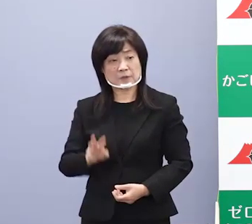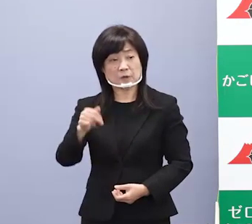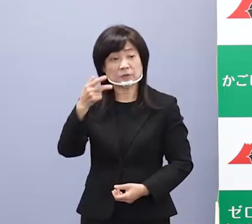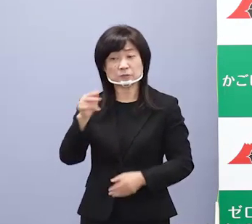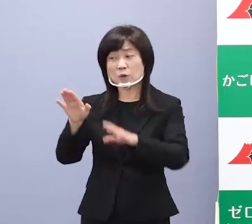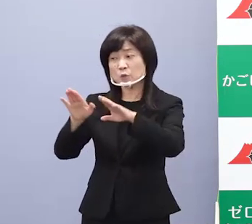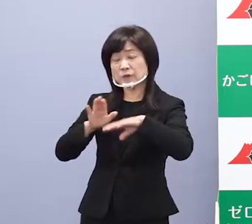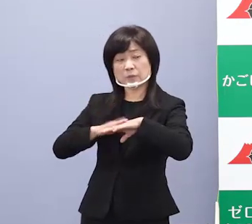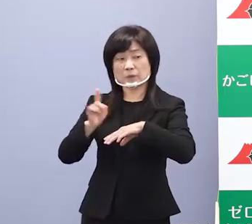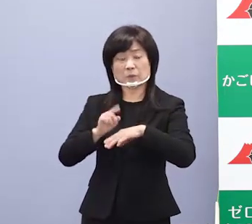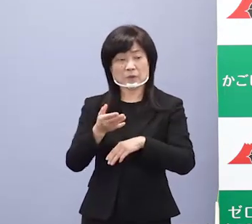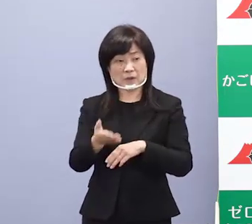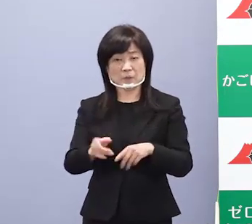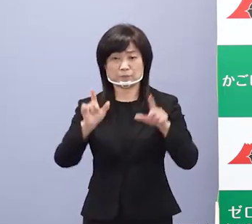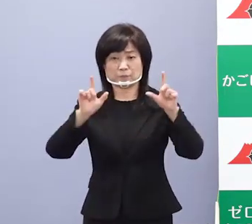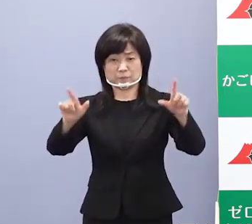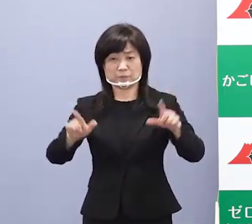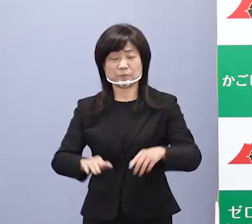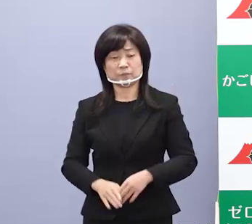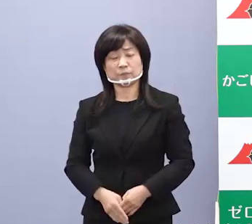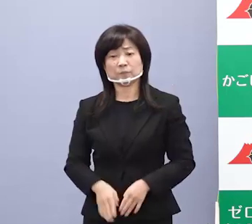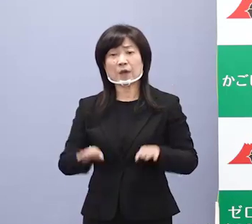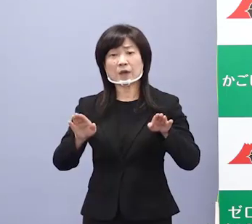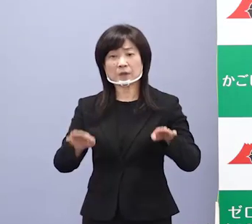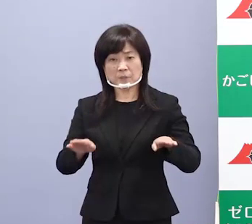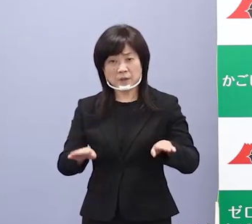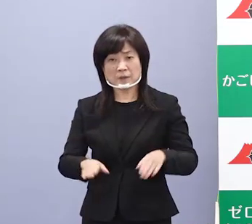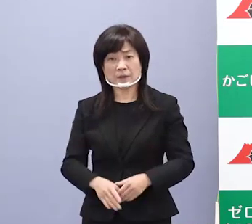か。 今のところその